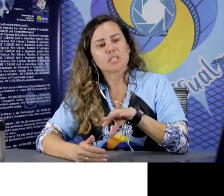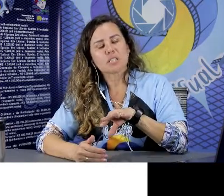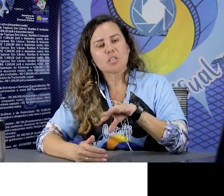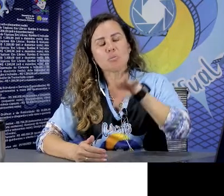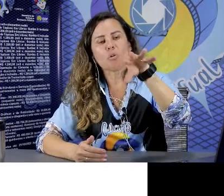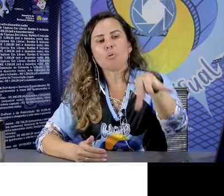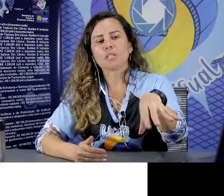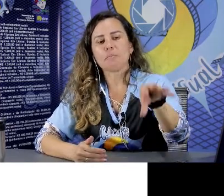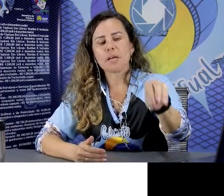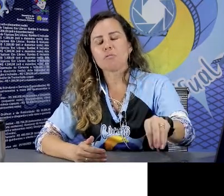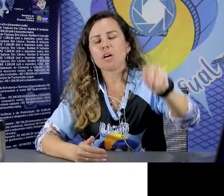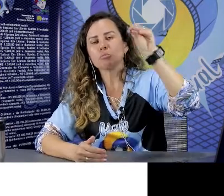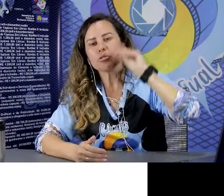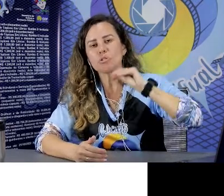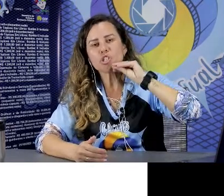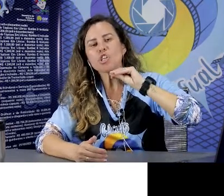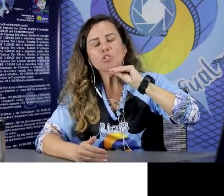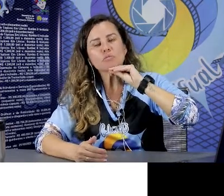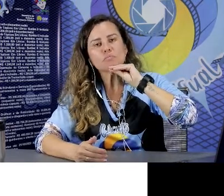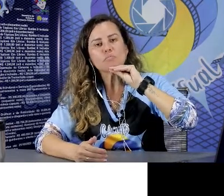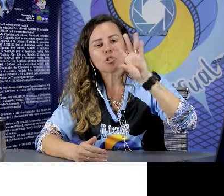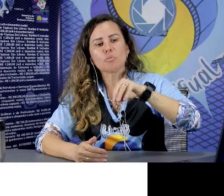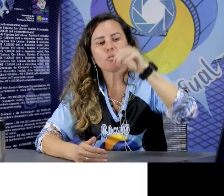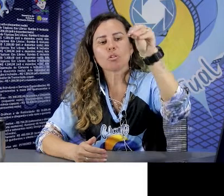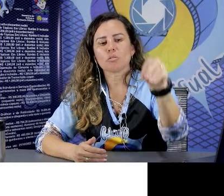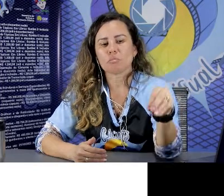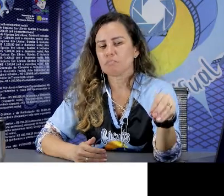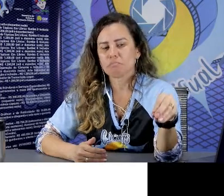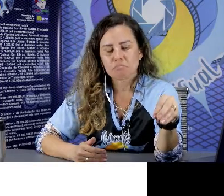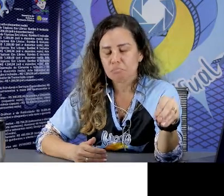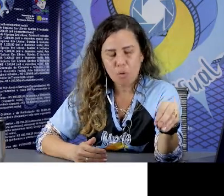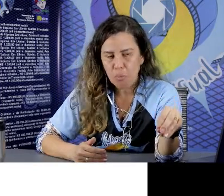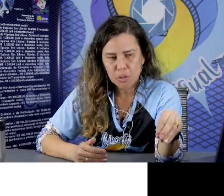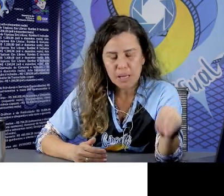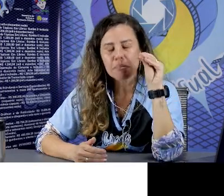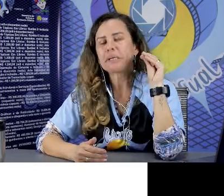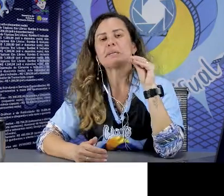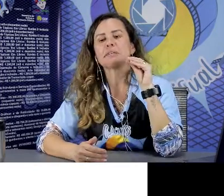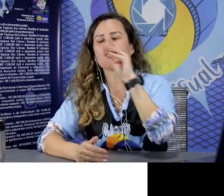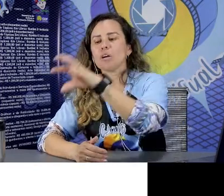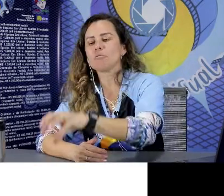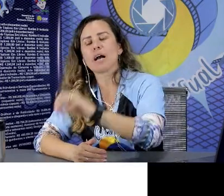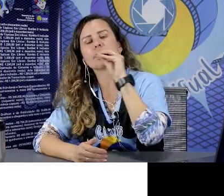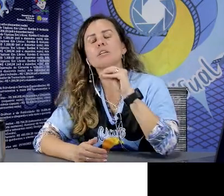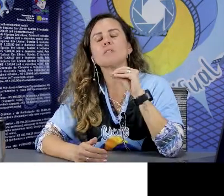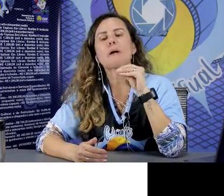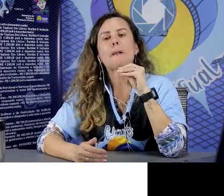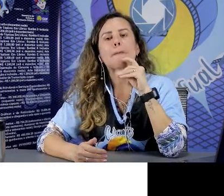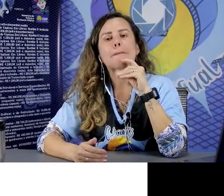Se eu me comportar bem, eu ganho um biscoitinho. Se eu me comportar bem, eu ganho um carinho.